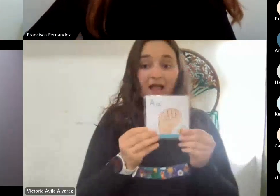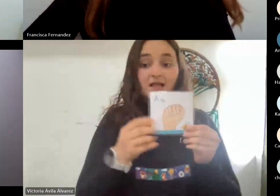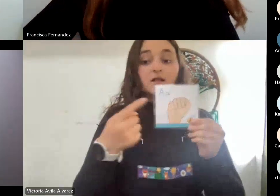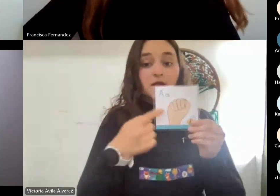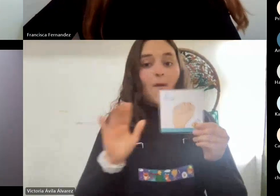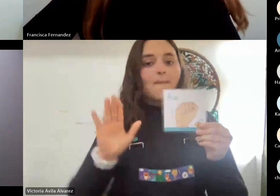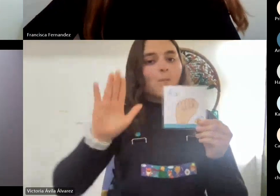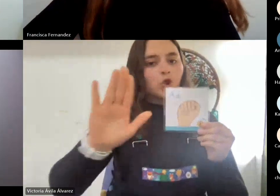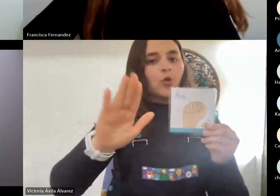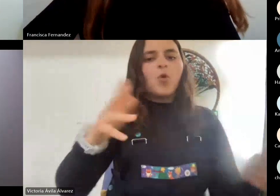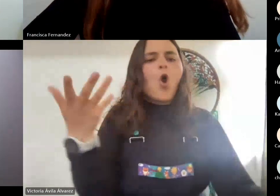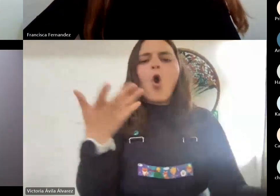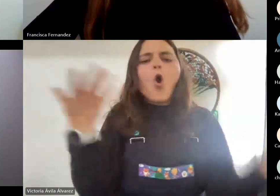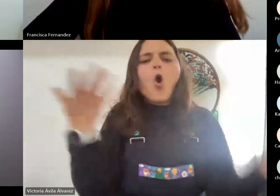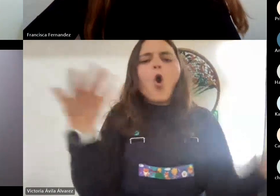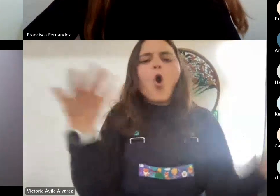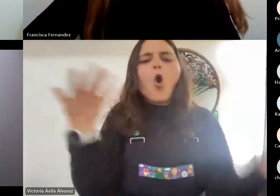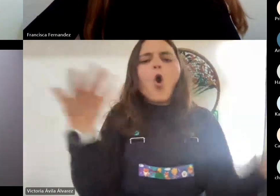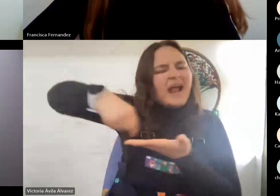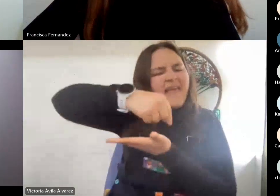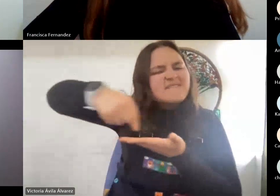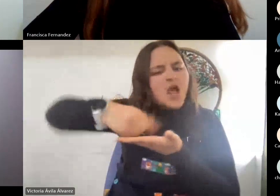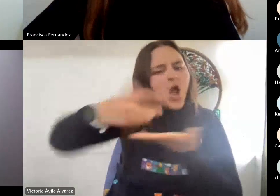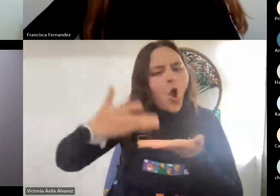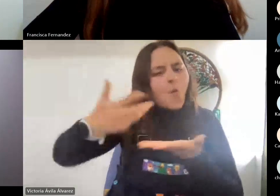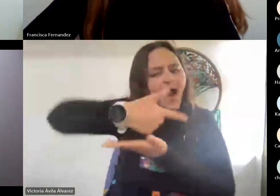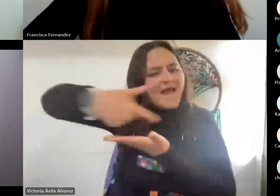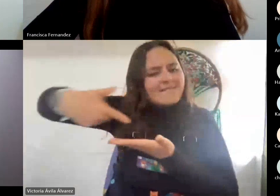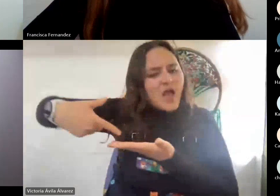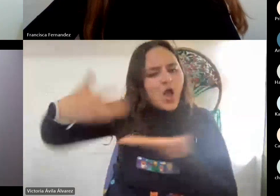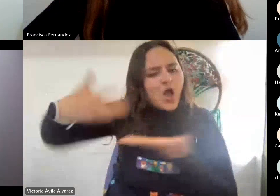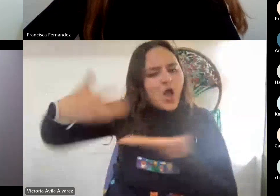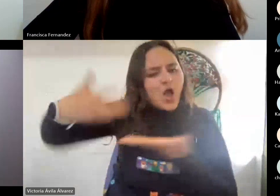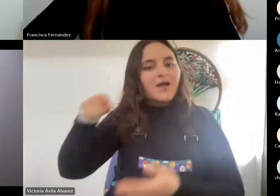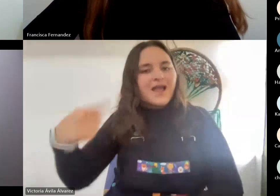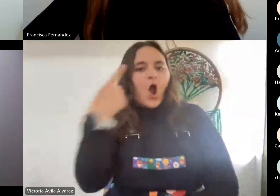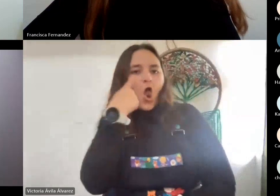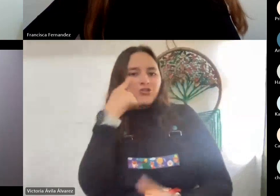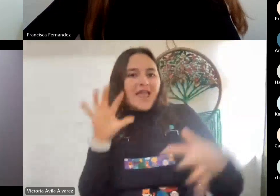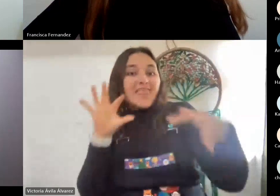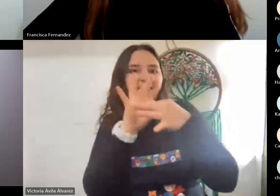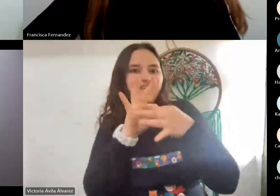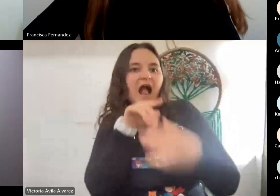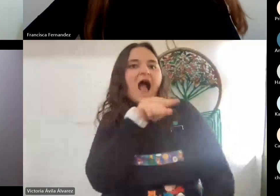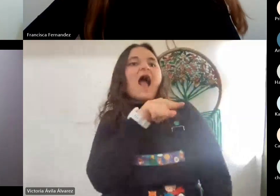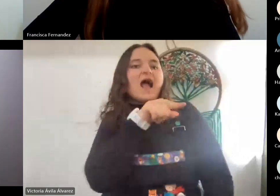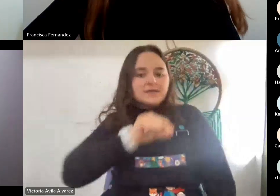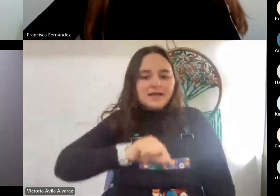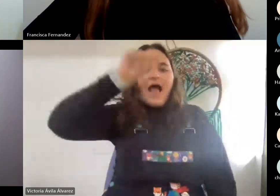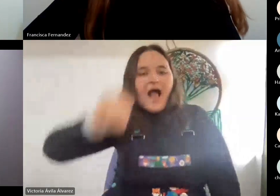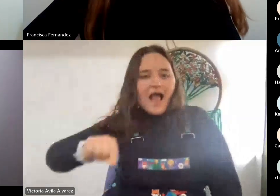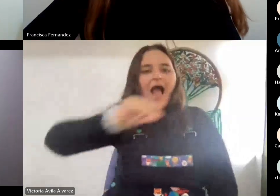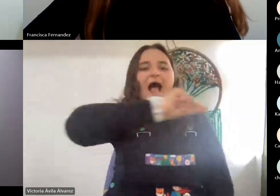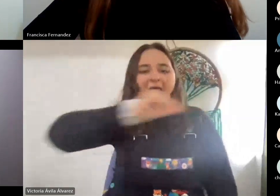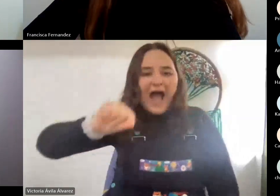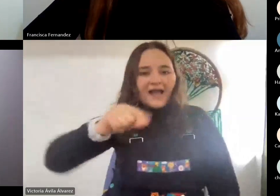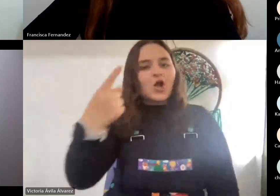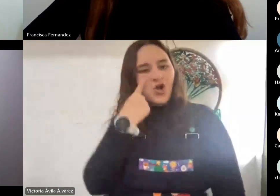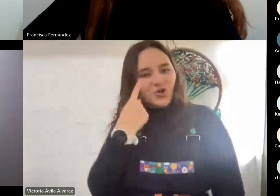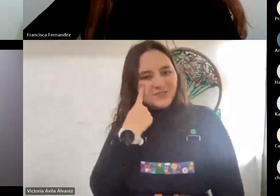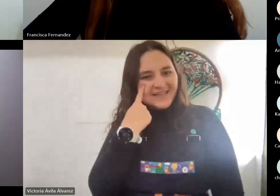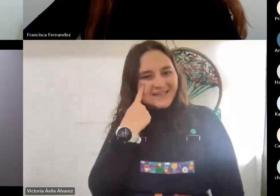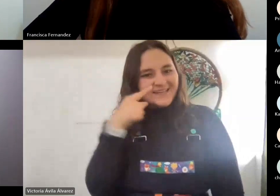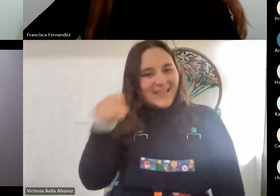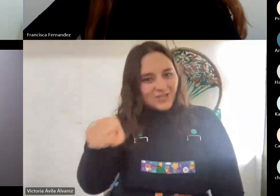Voy a mostrar un ejemplo. Por ejemplo, muestro la letra A, cómo se escribe, entonces van a